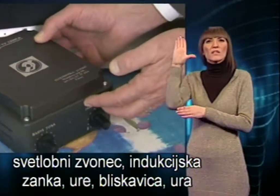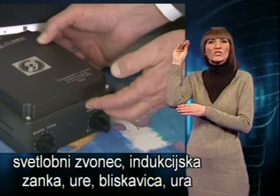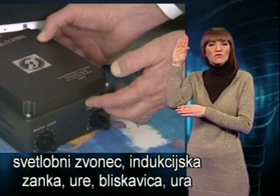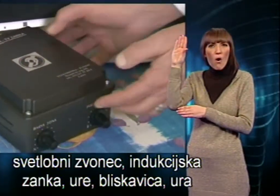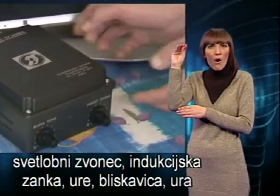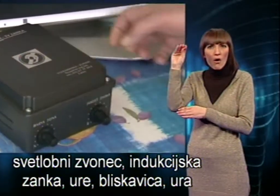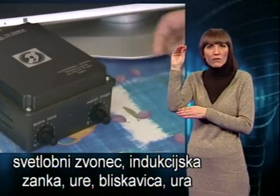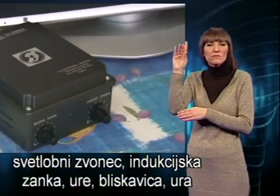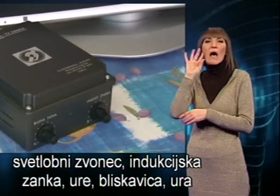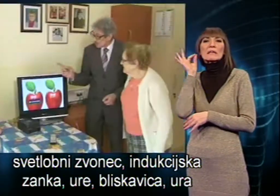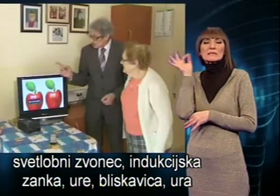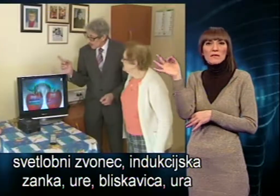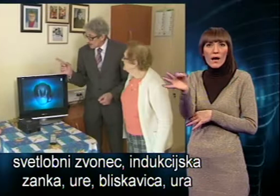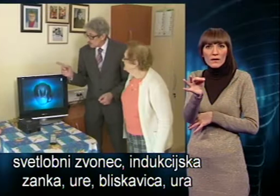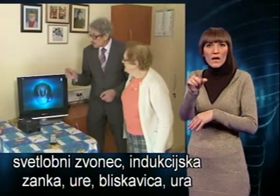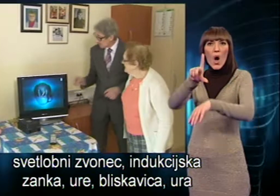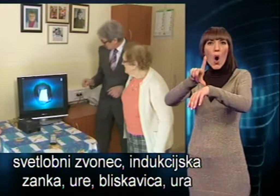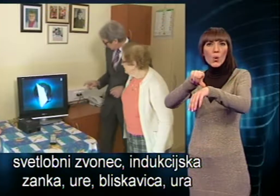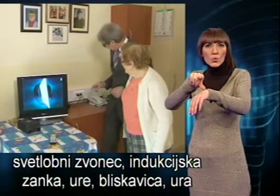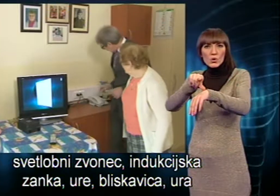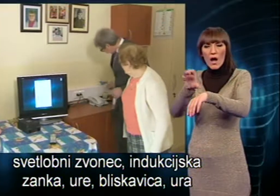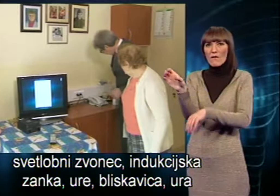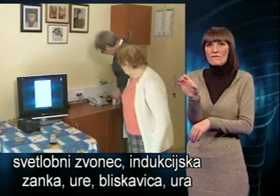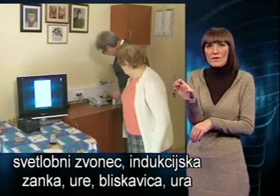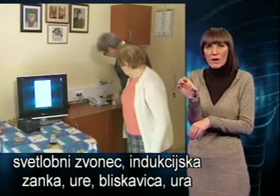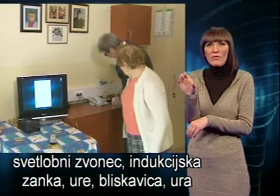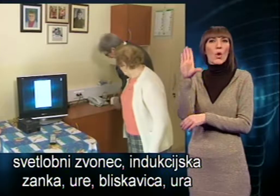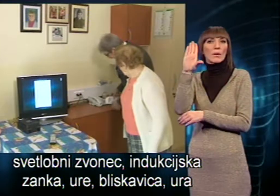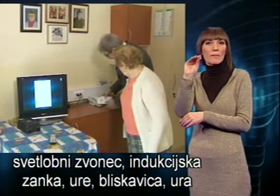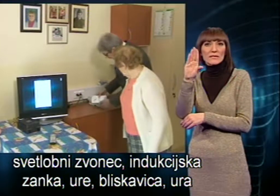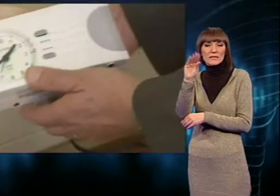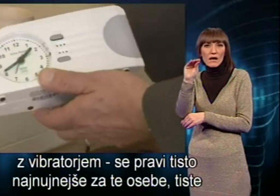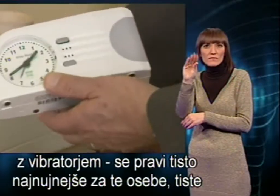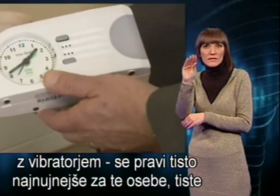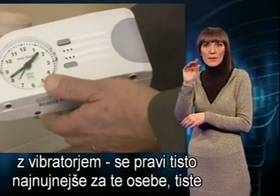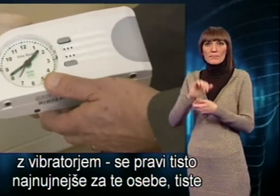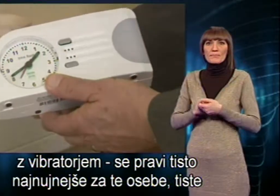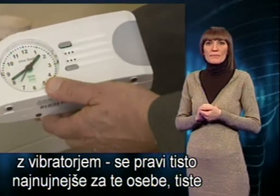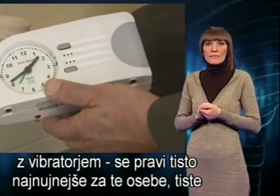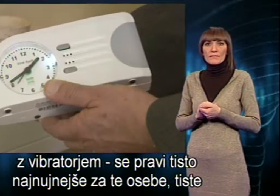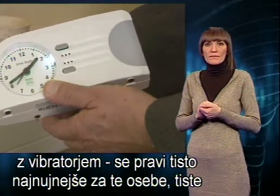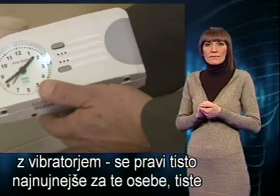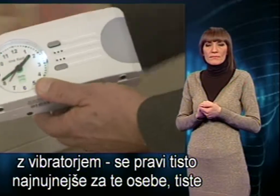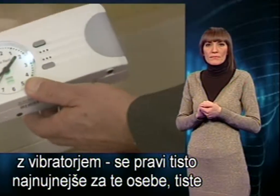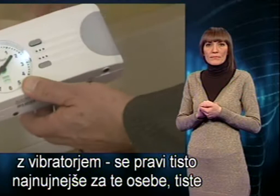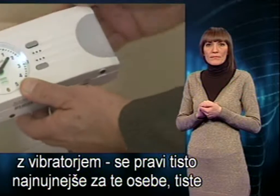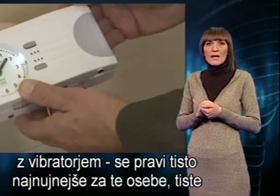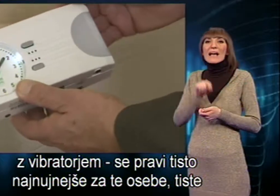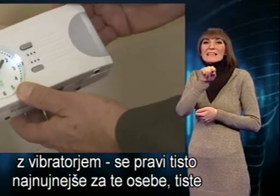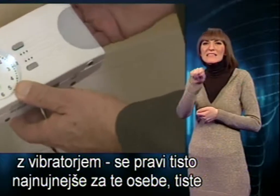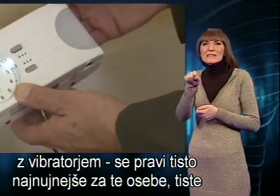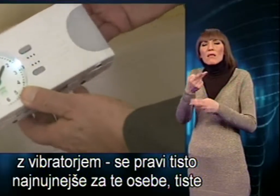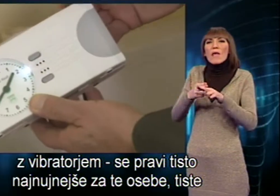bi rekel, TV zanka, ure z bliskavico, ura z vibratorjem, se pravi,